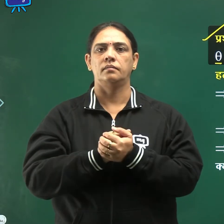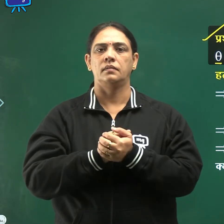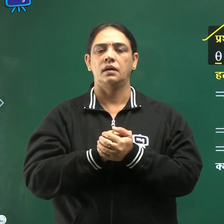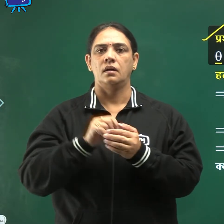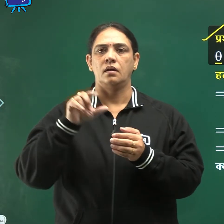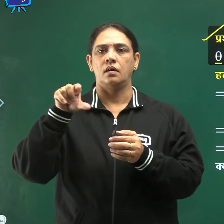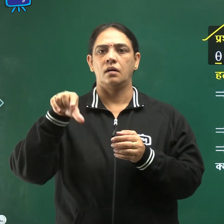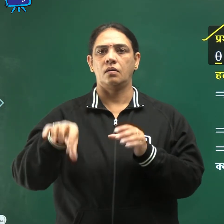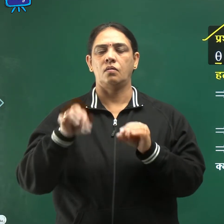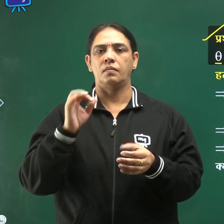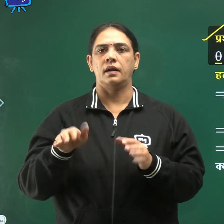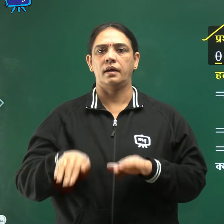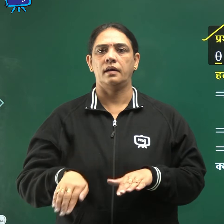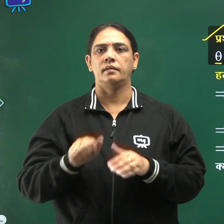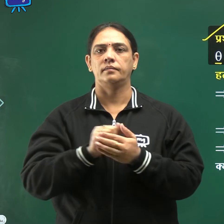कॉमन है,